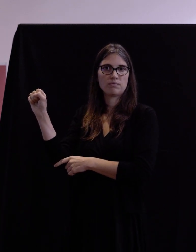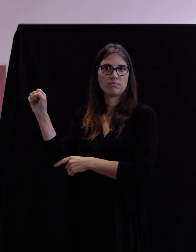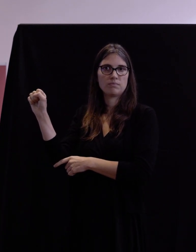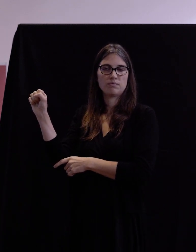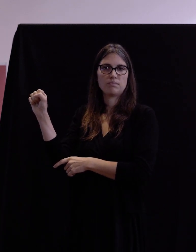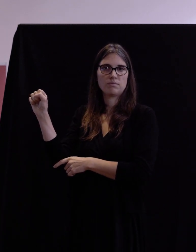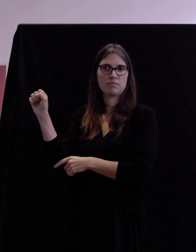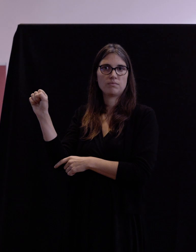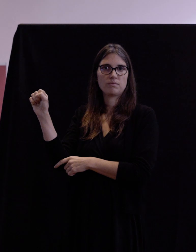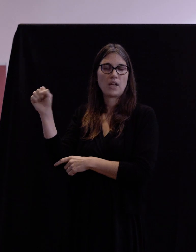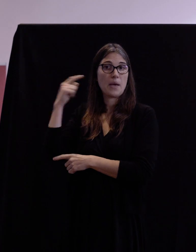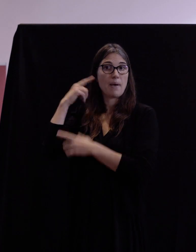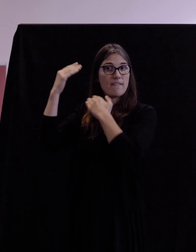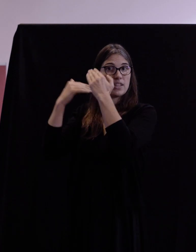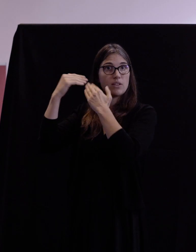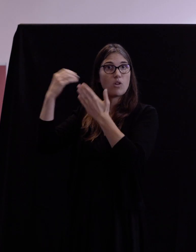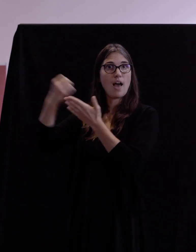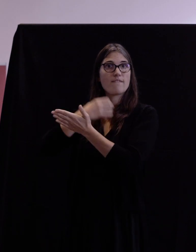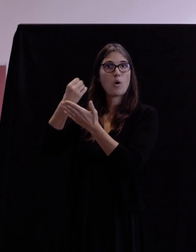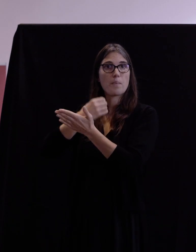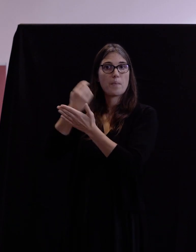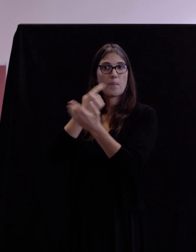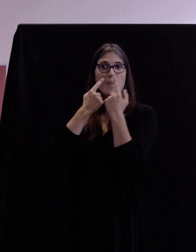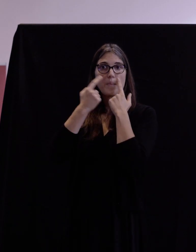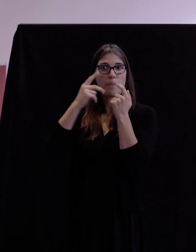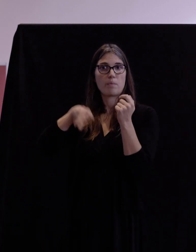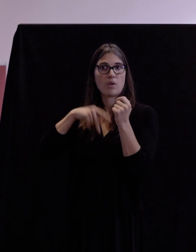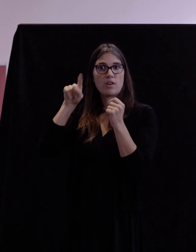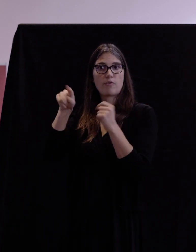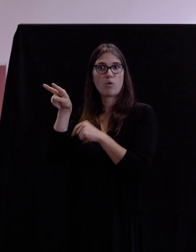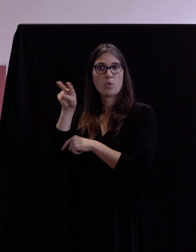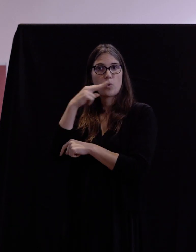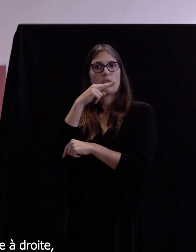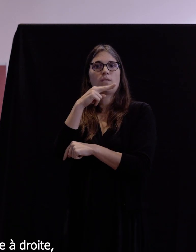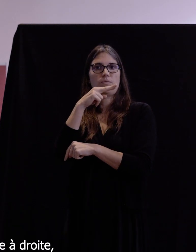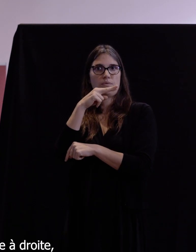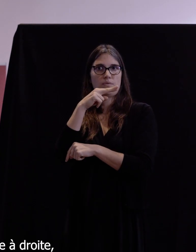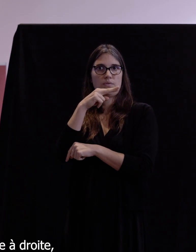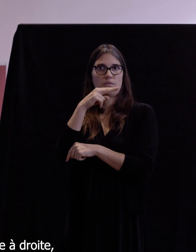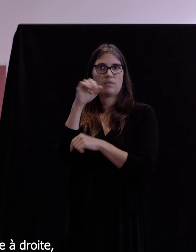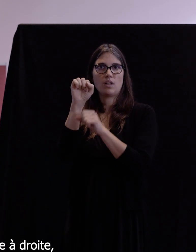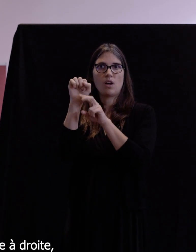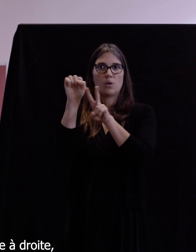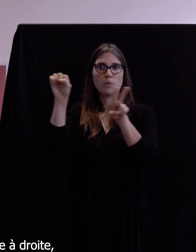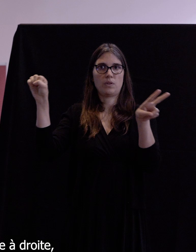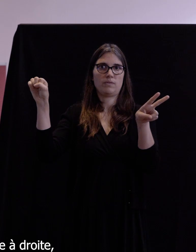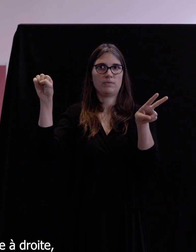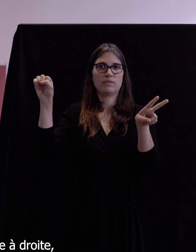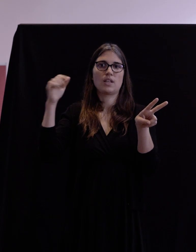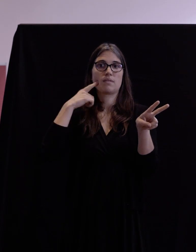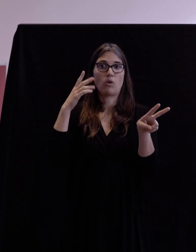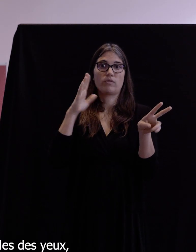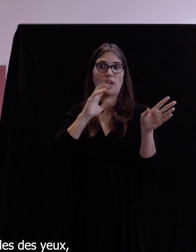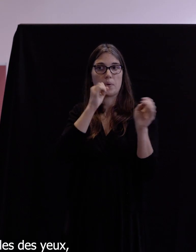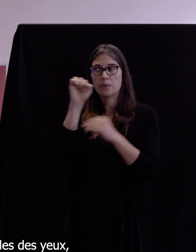le vestibule va dire à mes yeux de tourner mes yeux vers la gauche. D'accord ? La tête tourne à droite, mais moi, je veux continuer à regarder